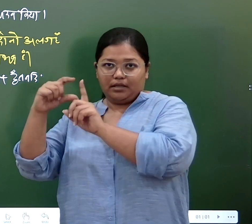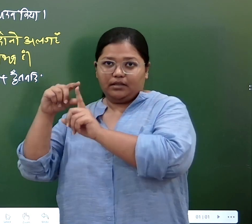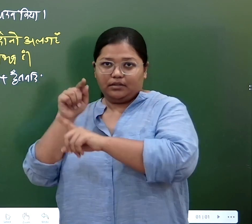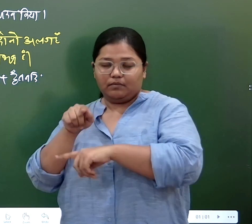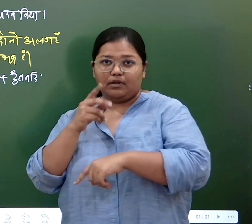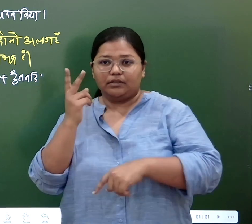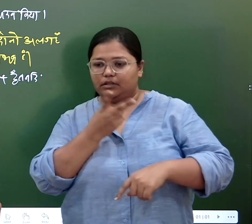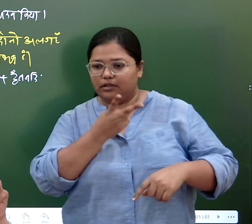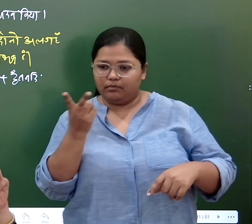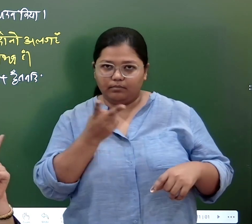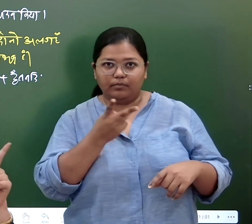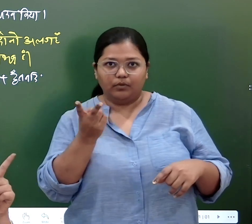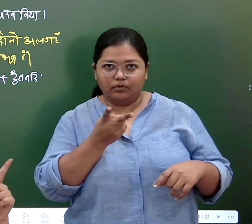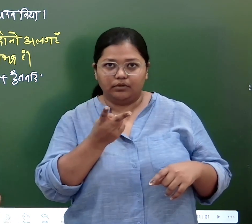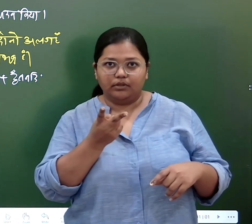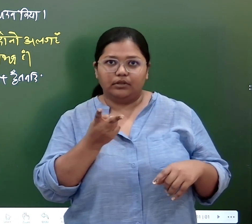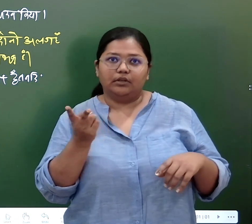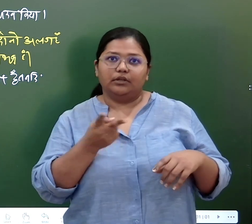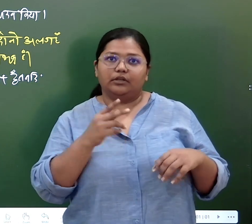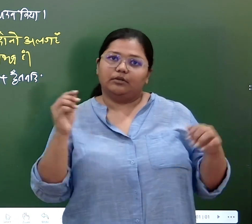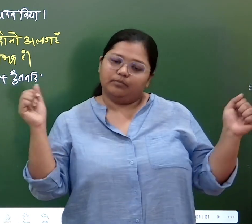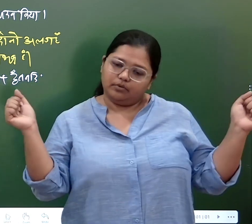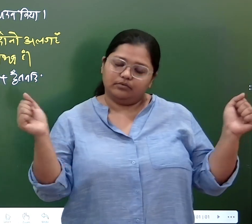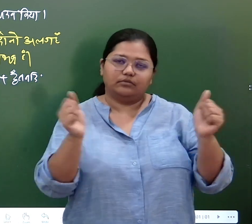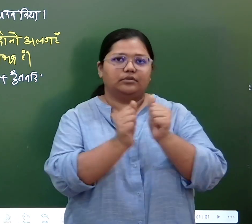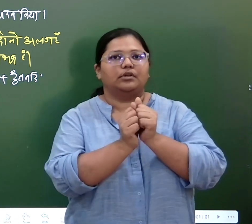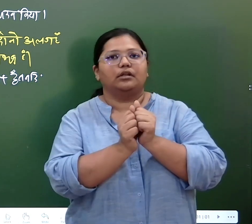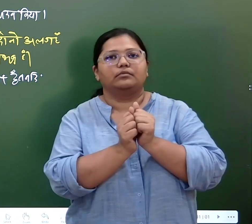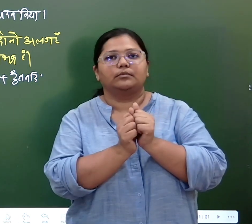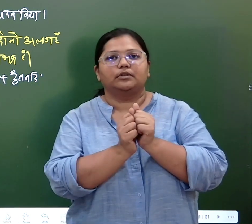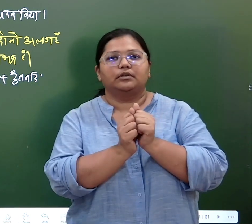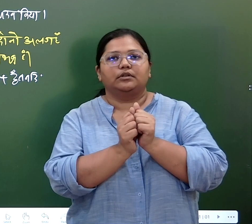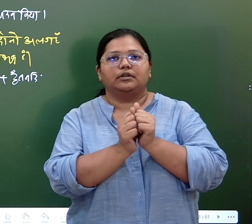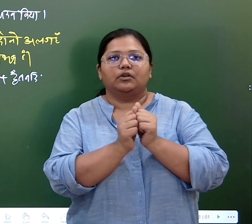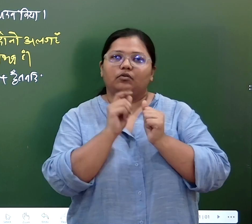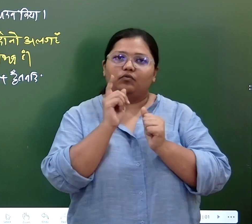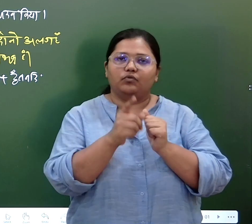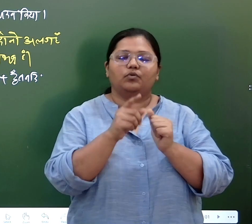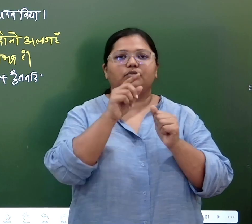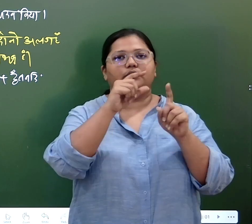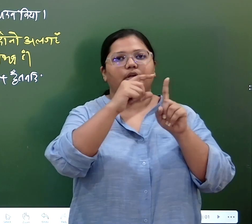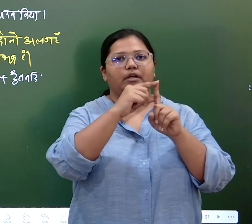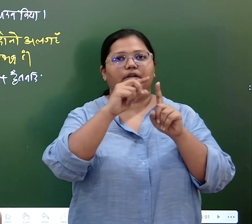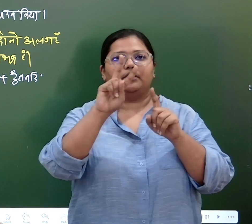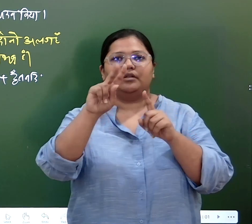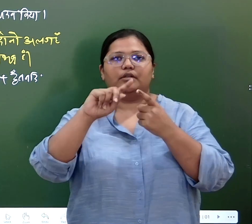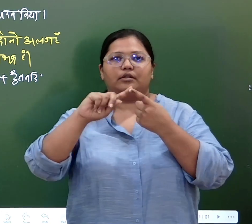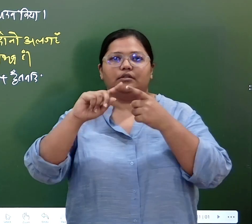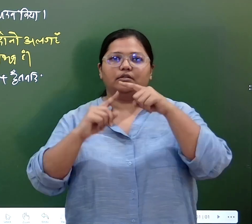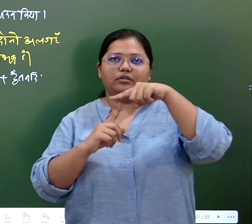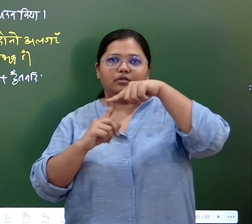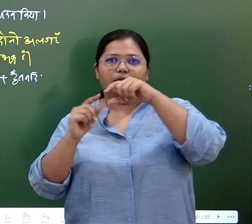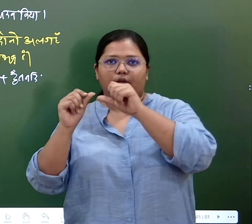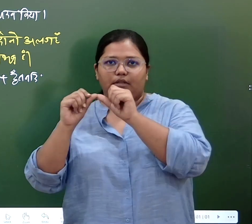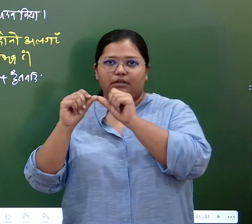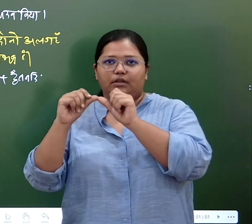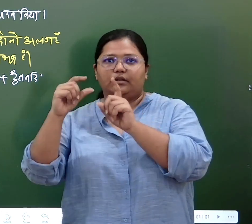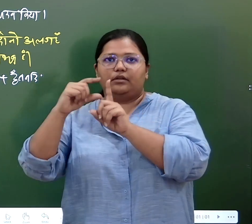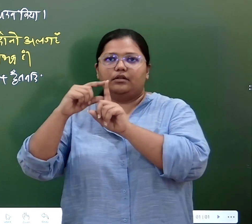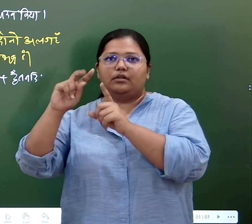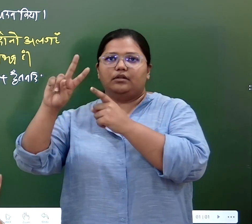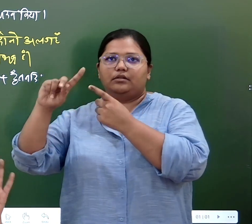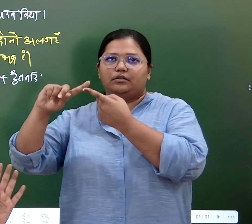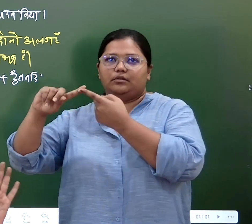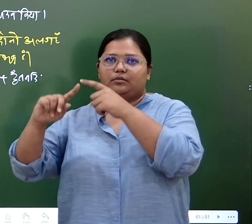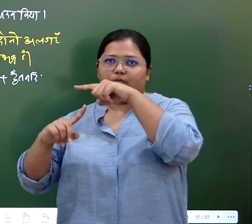मरने के बाद भी वो आपस में जाके मिलेंगे नहीं, समझ में आया, है ना, ईश्वर खुद हमारे अंदर है